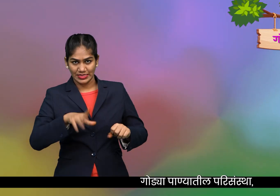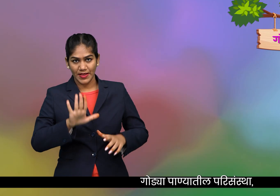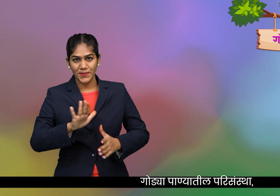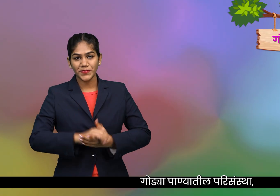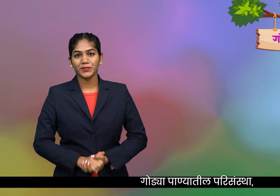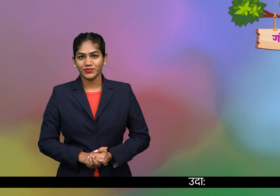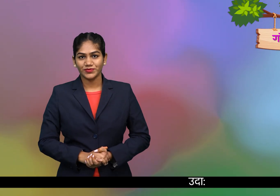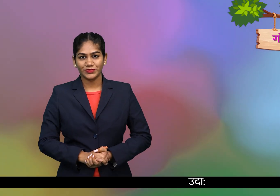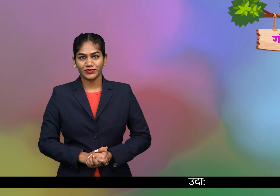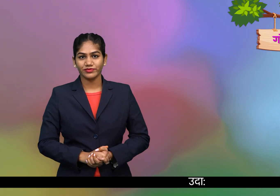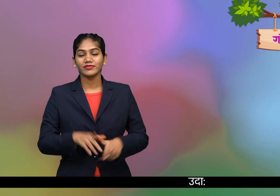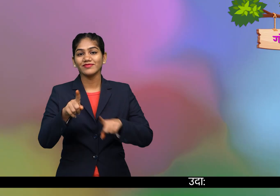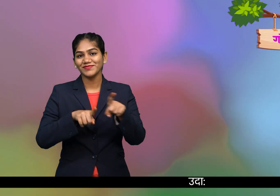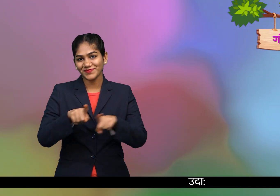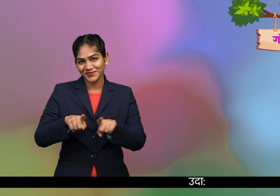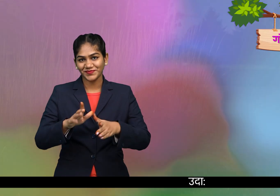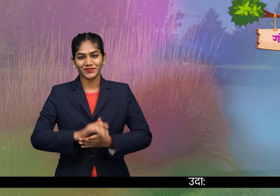परिसंस्था उदाहरण